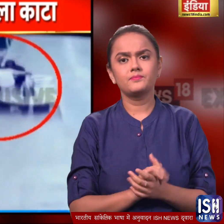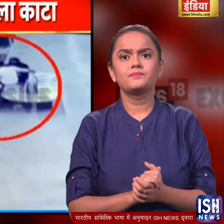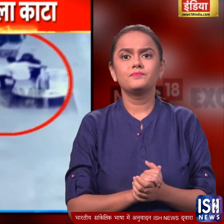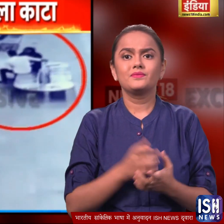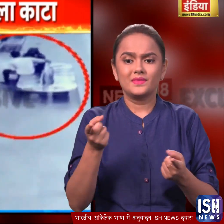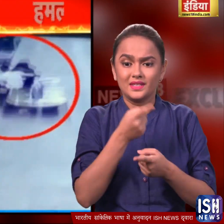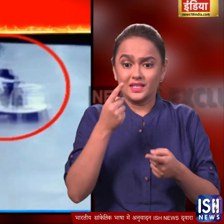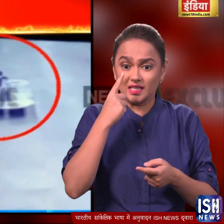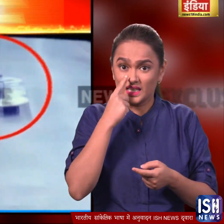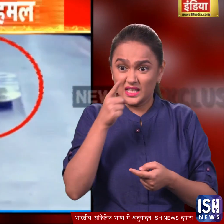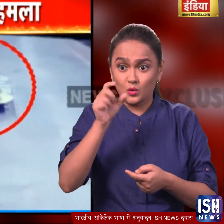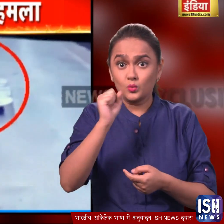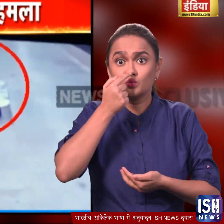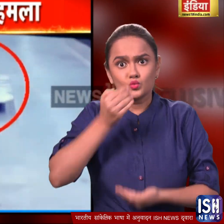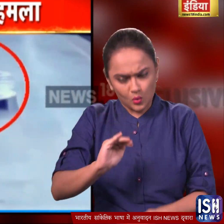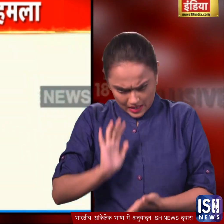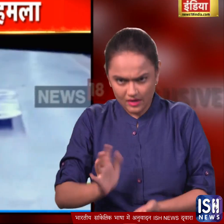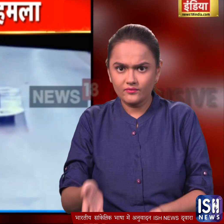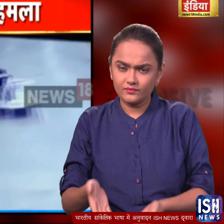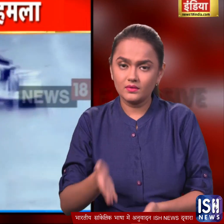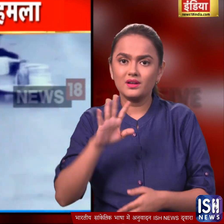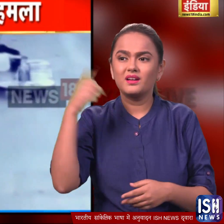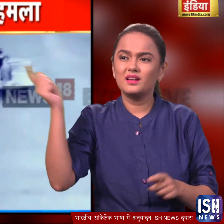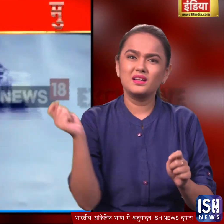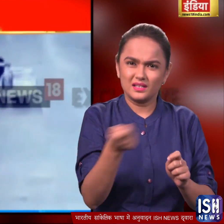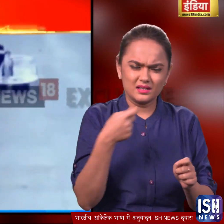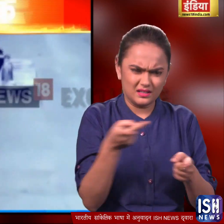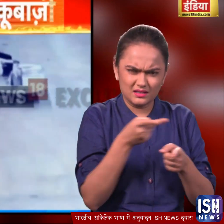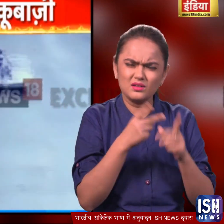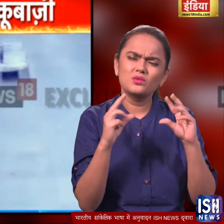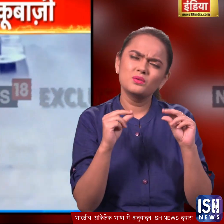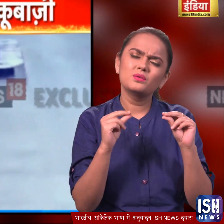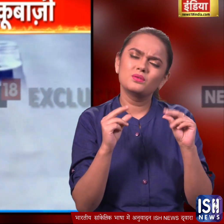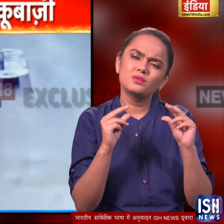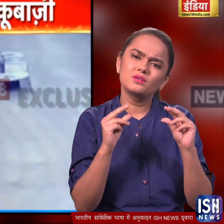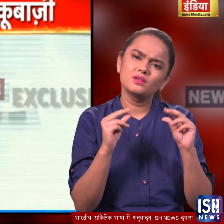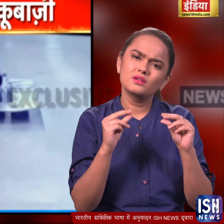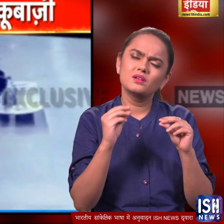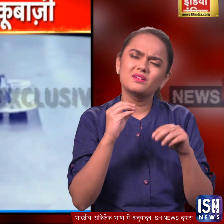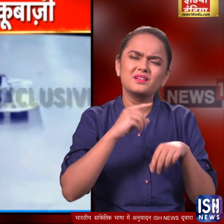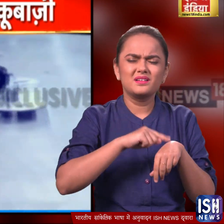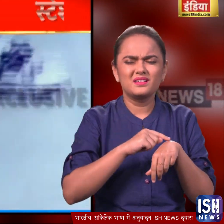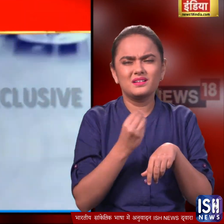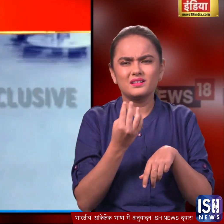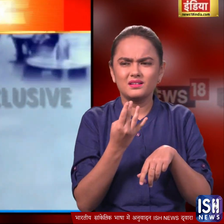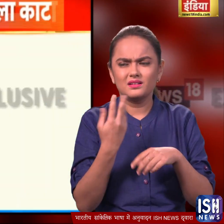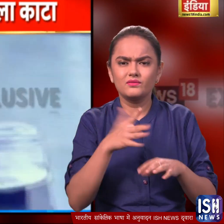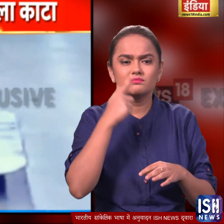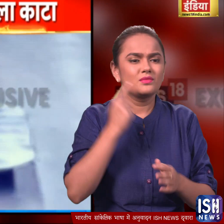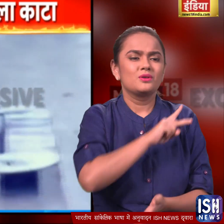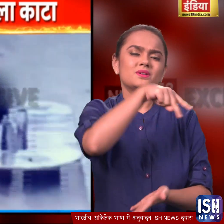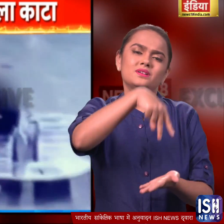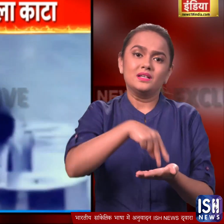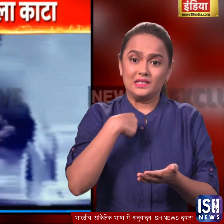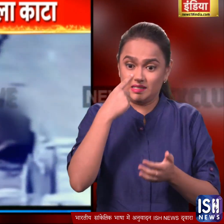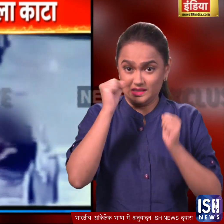आई। महिला की छोटी बेटी भी उसके साथ थी। हमलावर और वो महिला काफी देर तक बात करते रहे। कुछ मिनट बाद वो आदमी उठा और